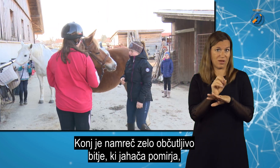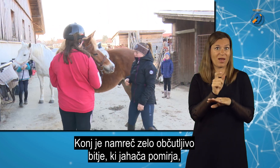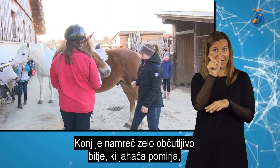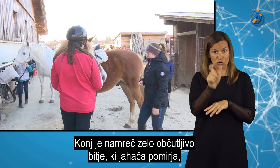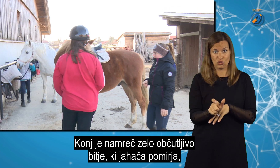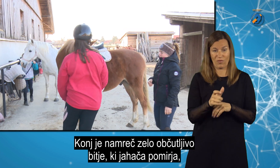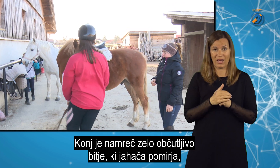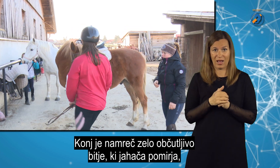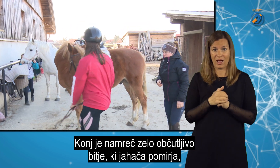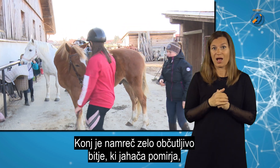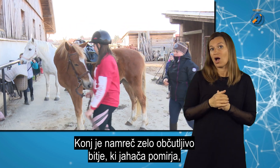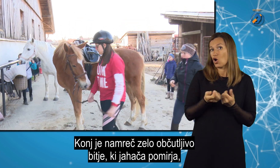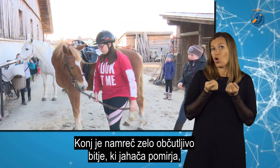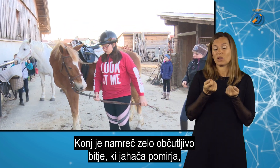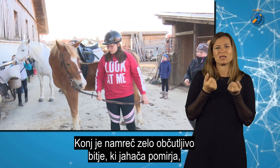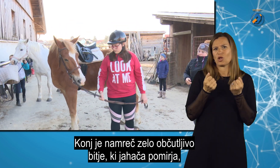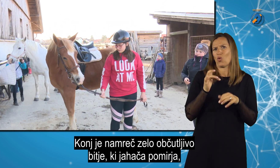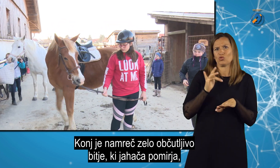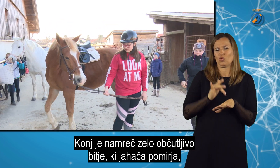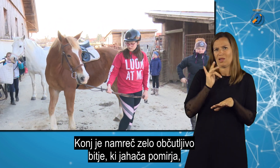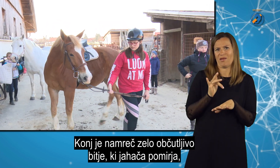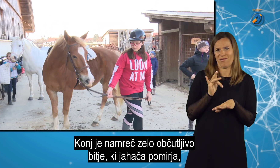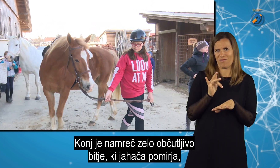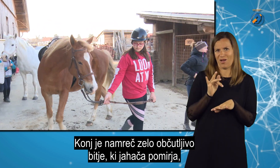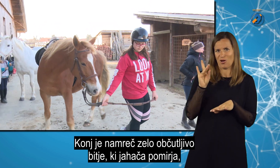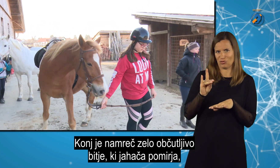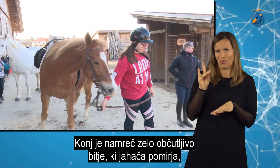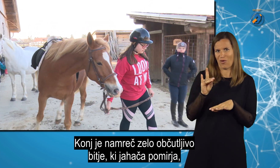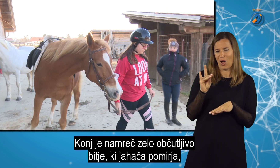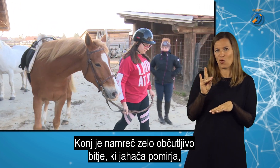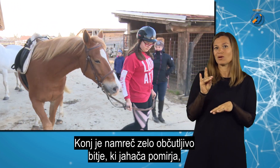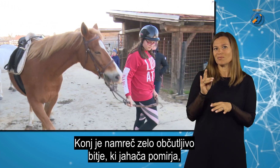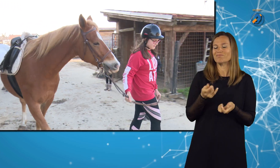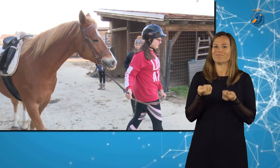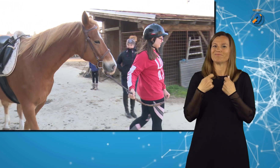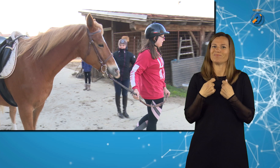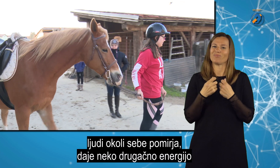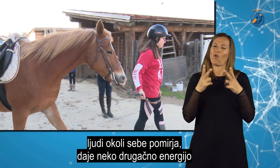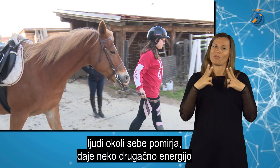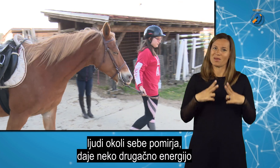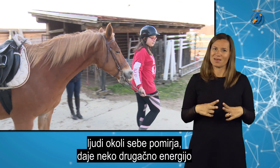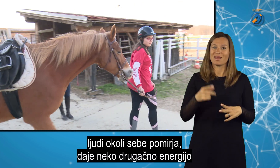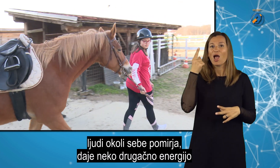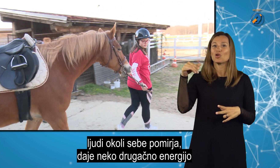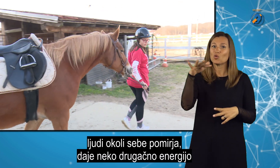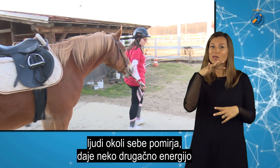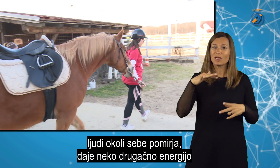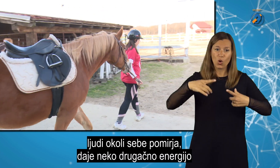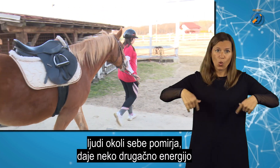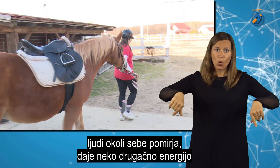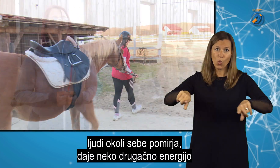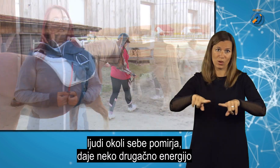človeka. Konj je namreč zelo občutljivo bitje, ki načeloma jahače pomirja, ljudi okoli sebe